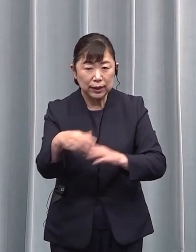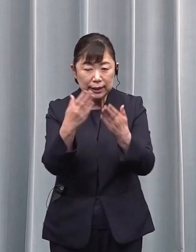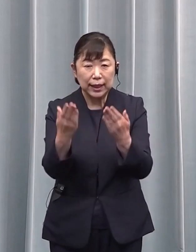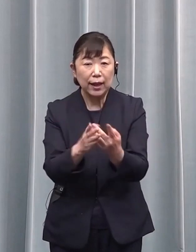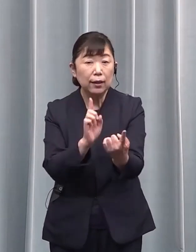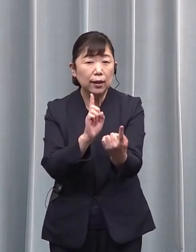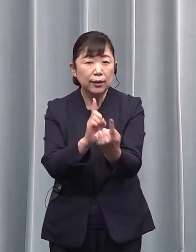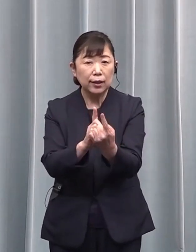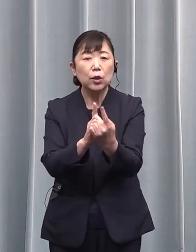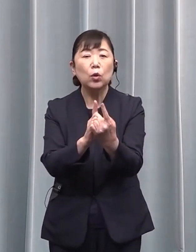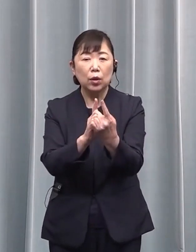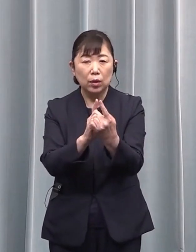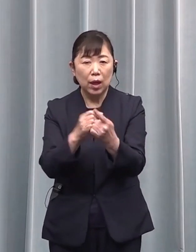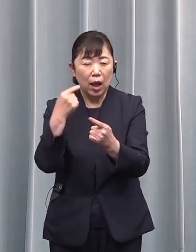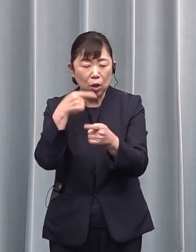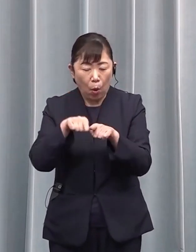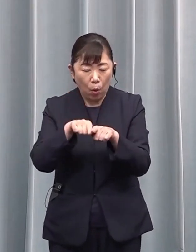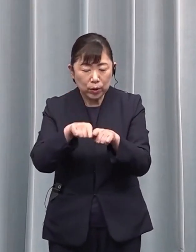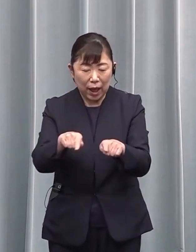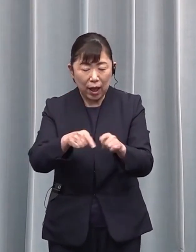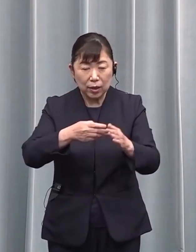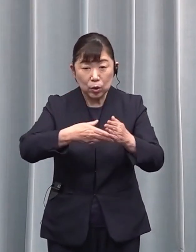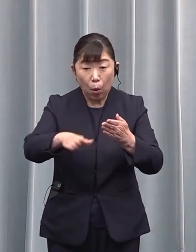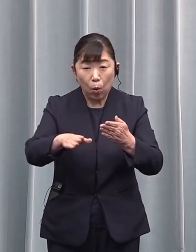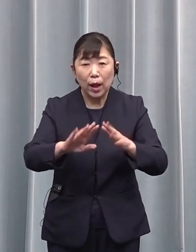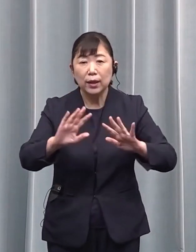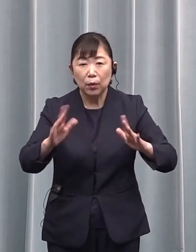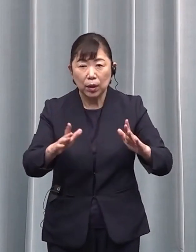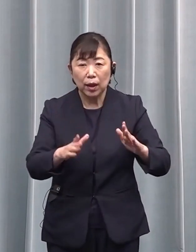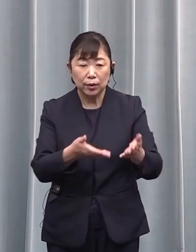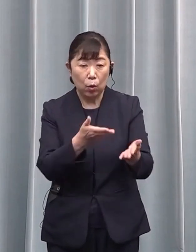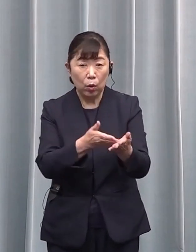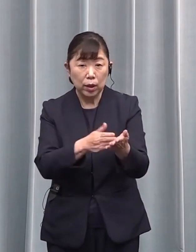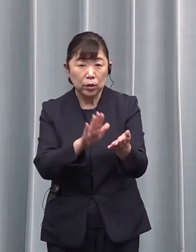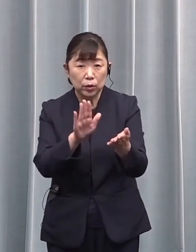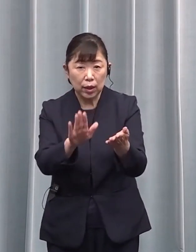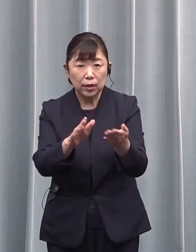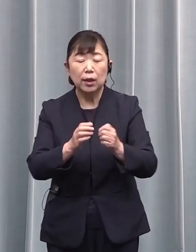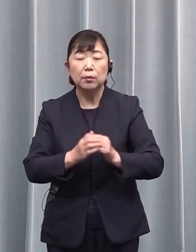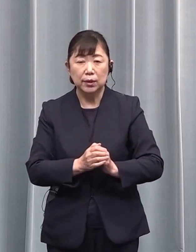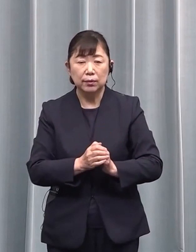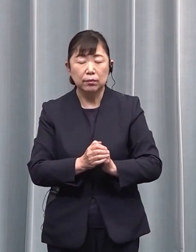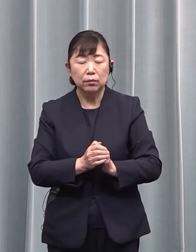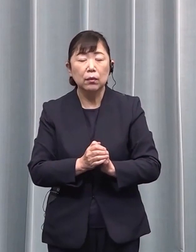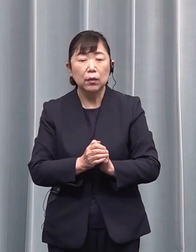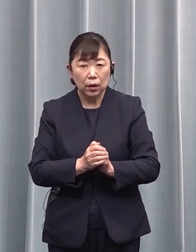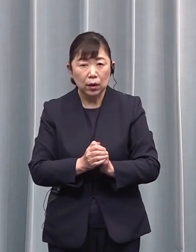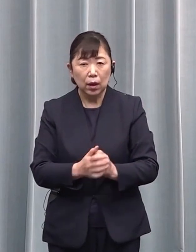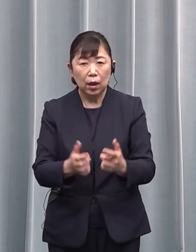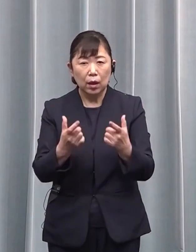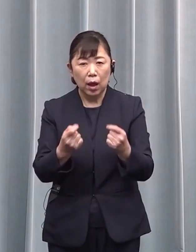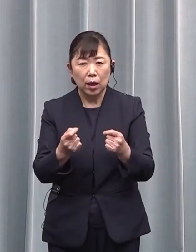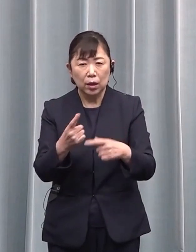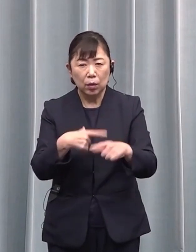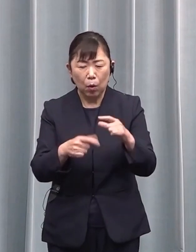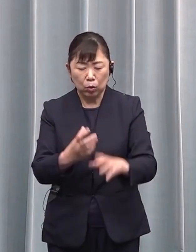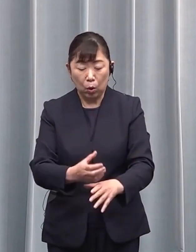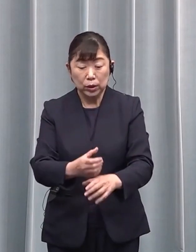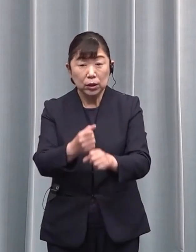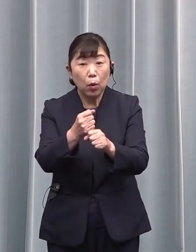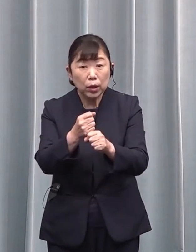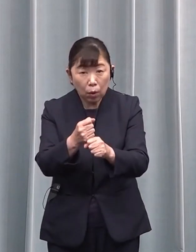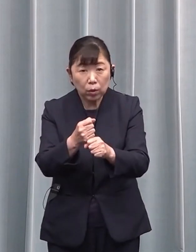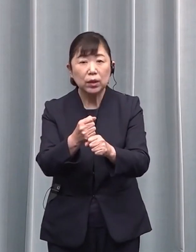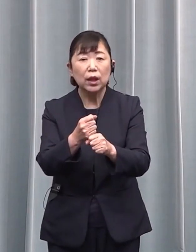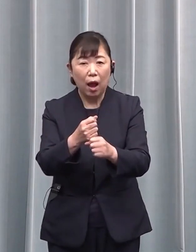象にして強制送還するつもりじゃないんだという答弁をされてるんですが、それでしたらですね、やはりもっと絞り込んだ上での